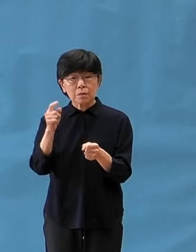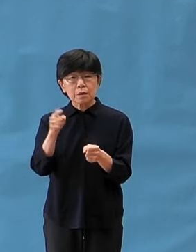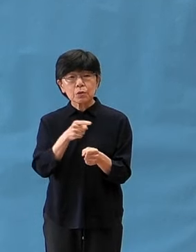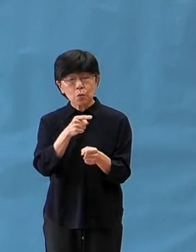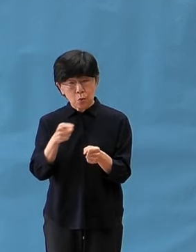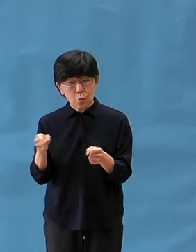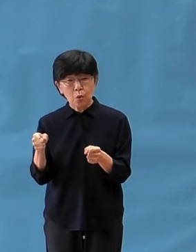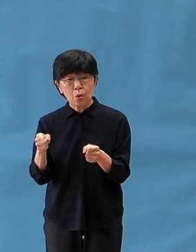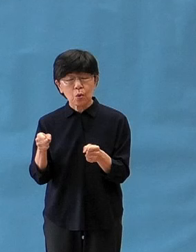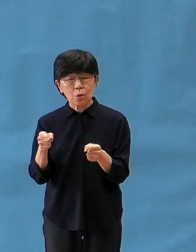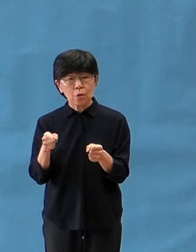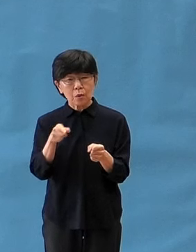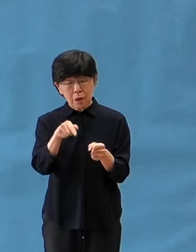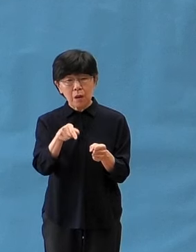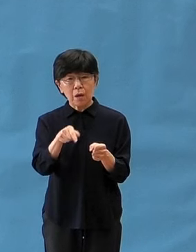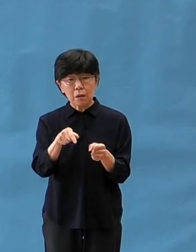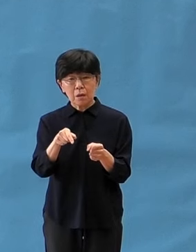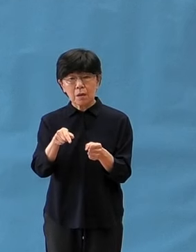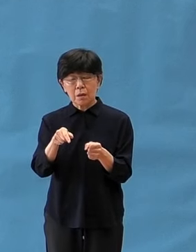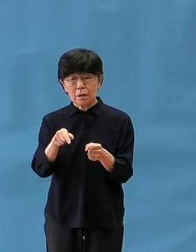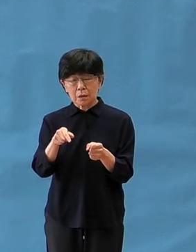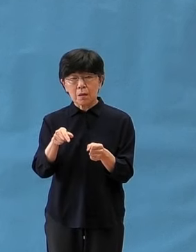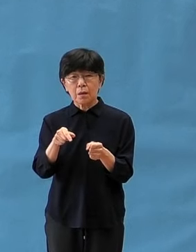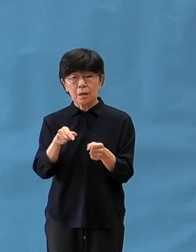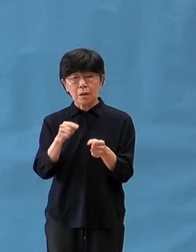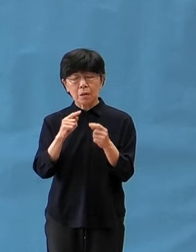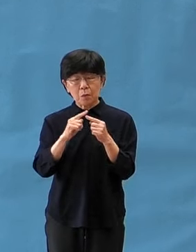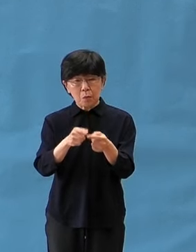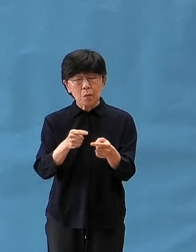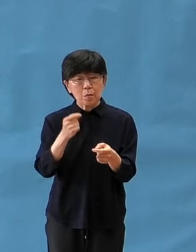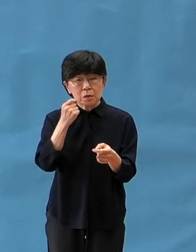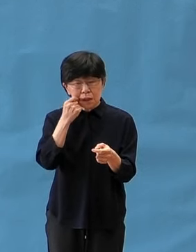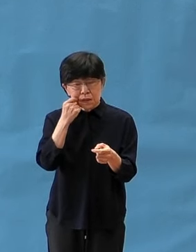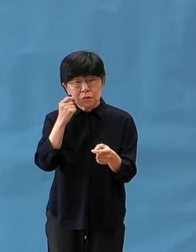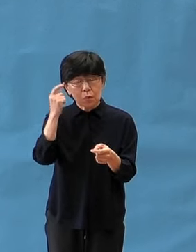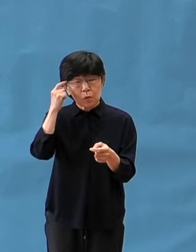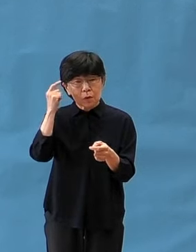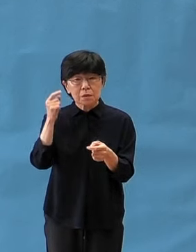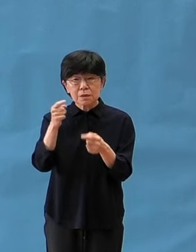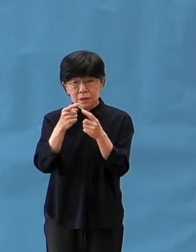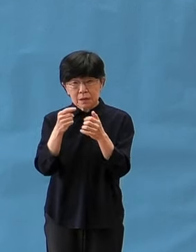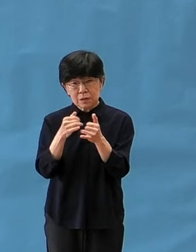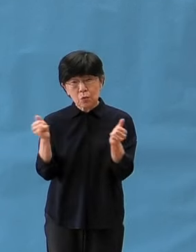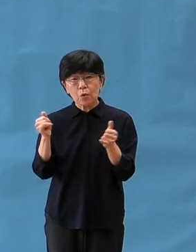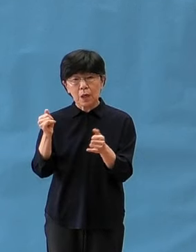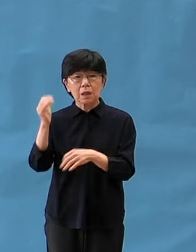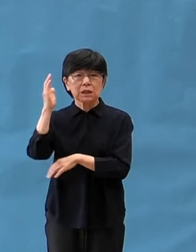この政治をやられているということに衝撃を覚える。